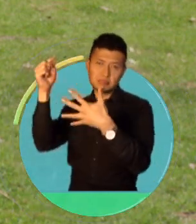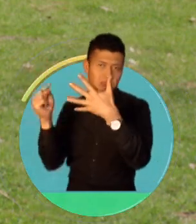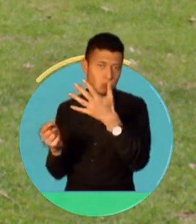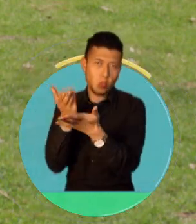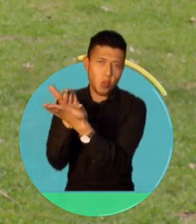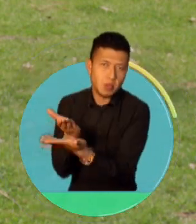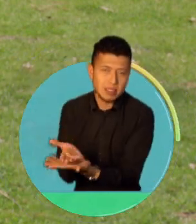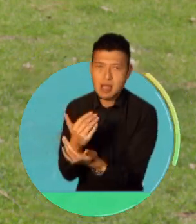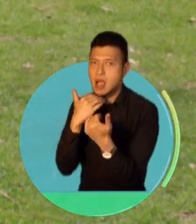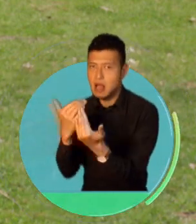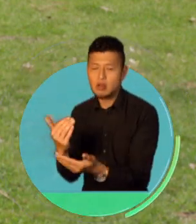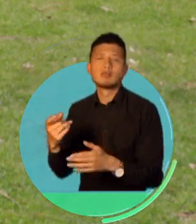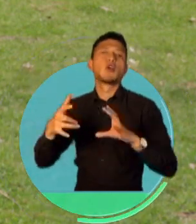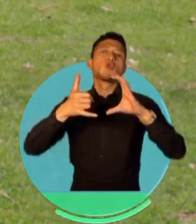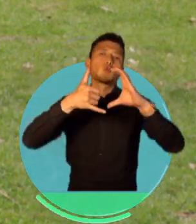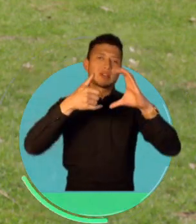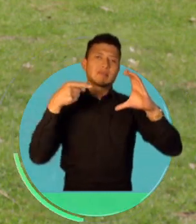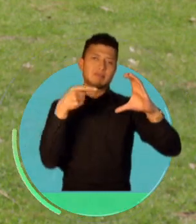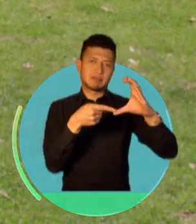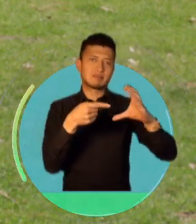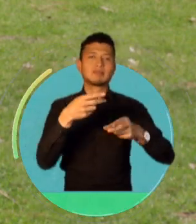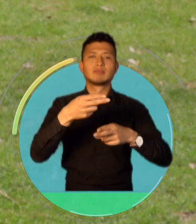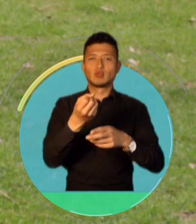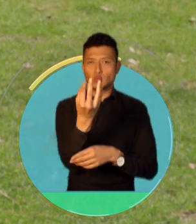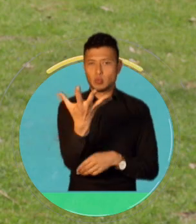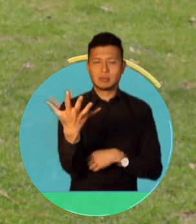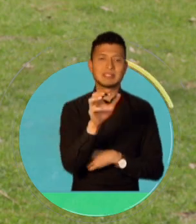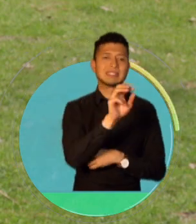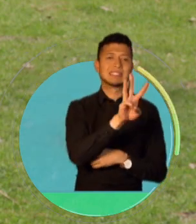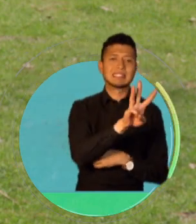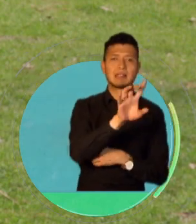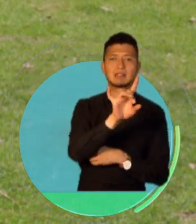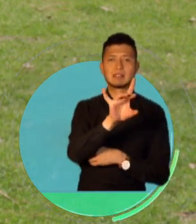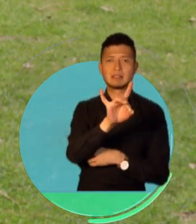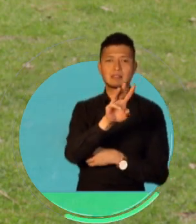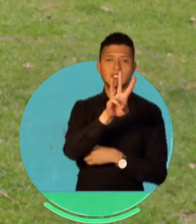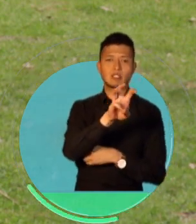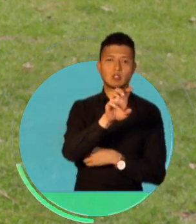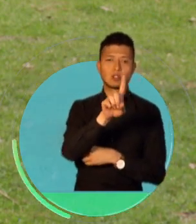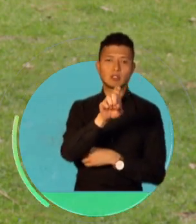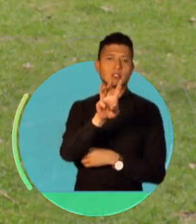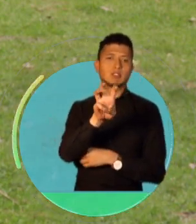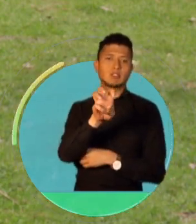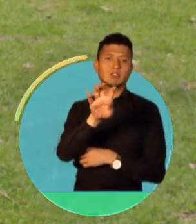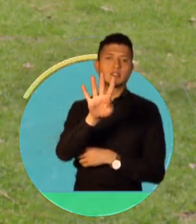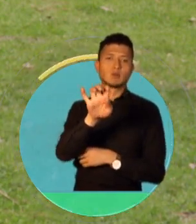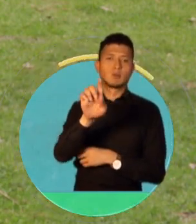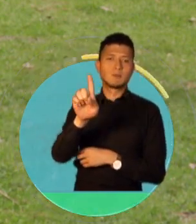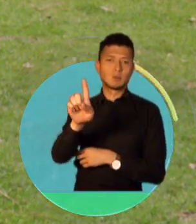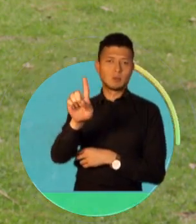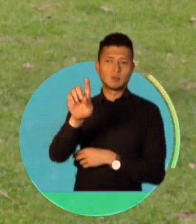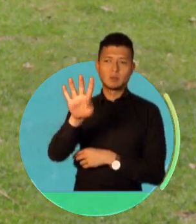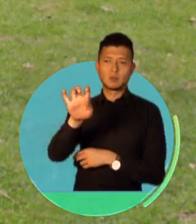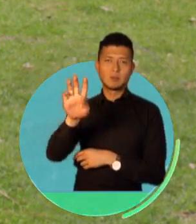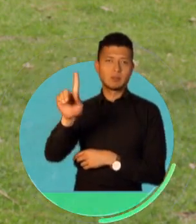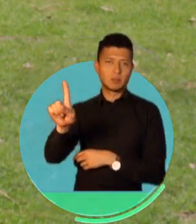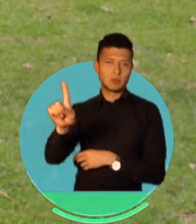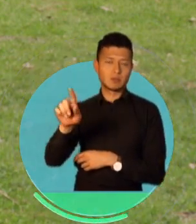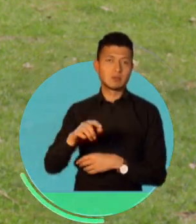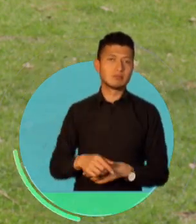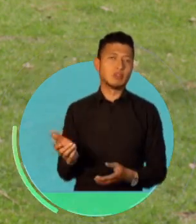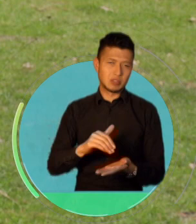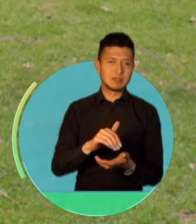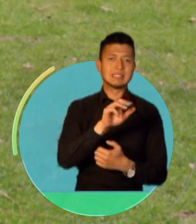o teniendo alguna propuesta ahí está ese WhatsApp que es 315 868 91